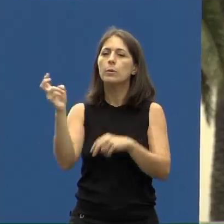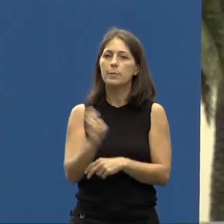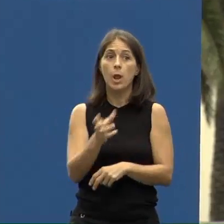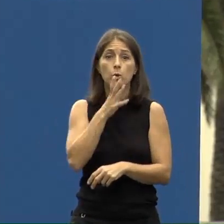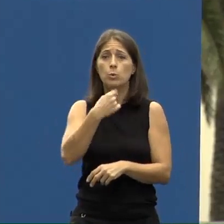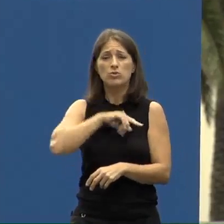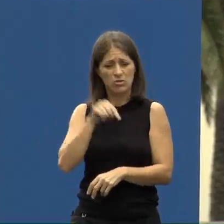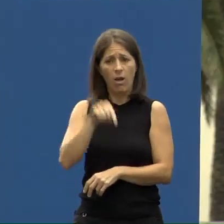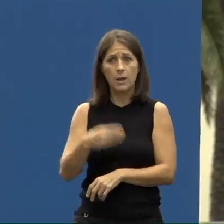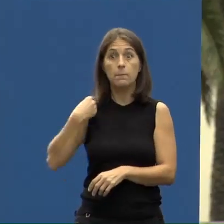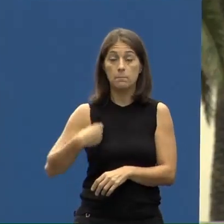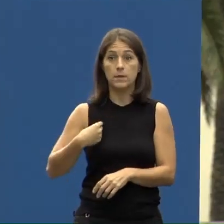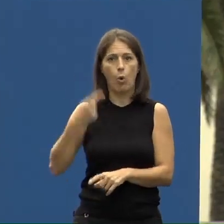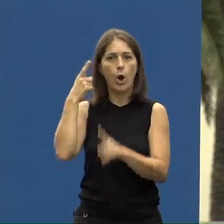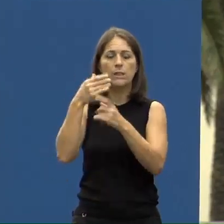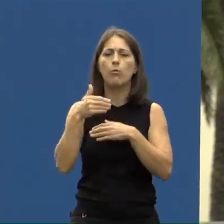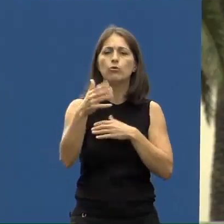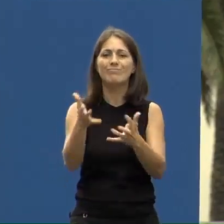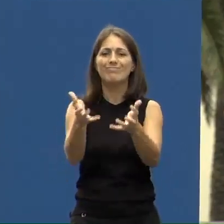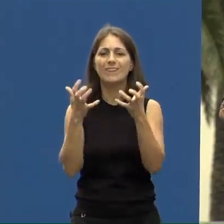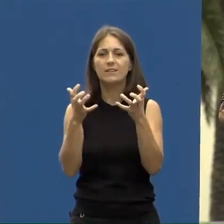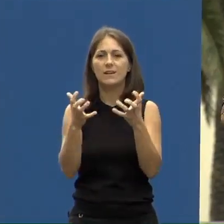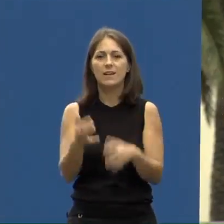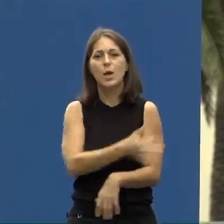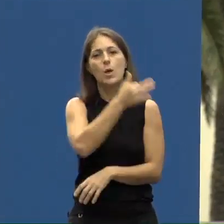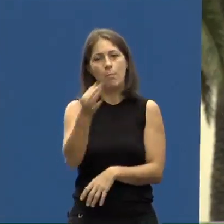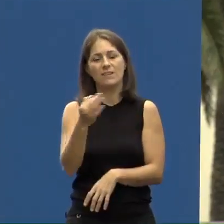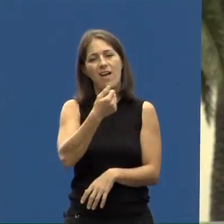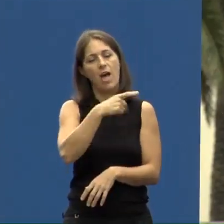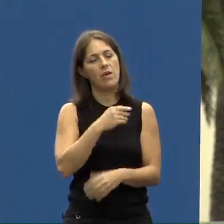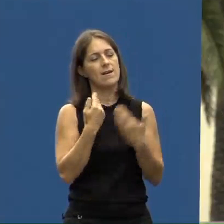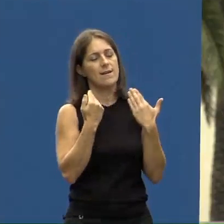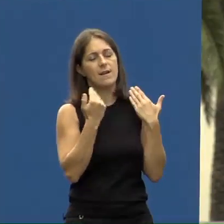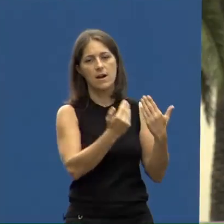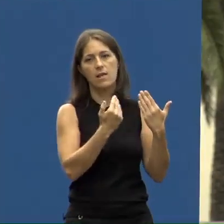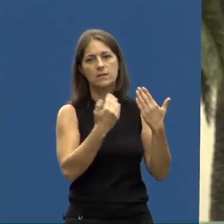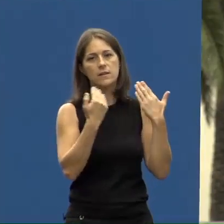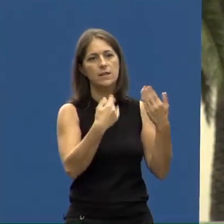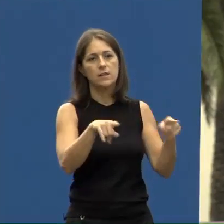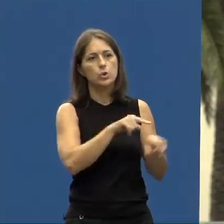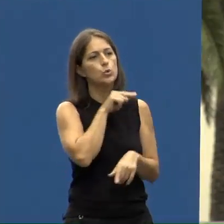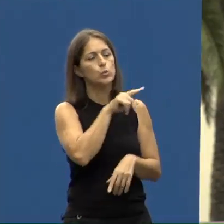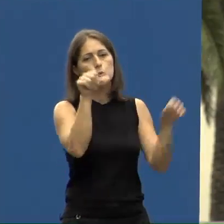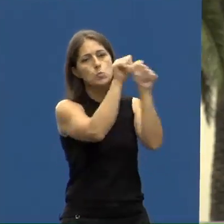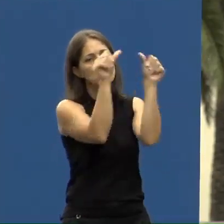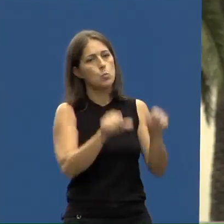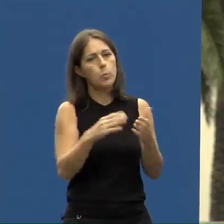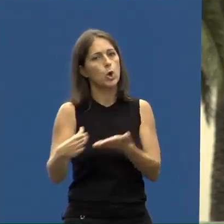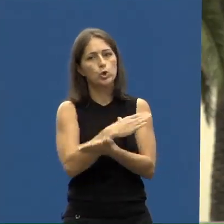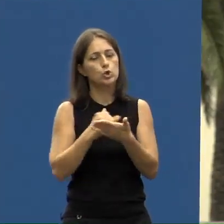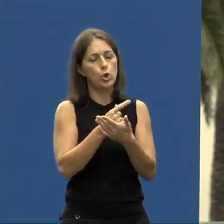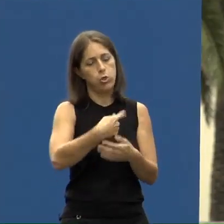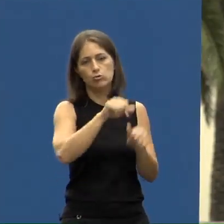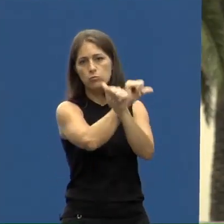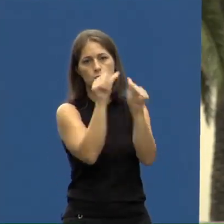estamos para iso, para gañar o futuro. E, evidentemente, grazas, Ada. Grazas. Eres un referente para todos nós. Moitísimas